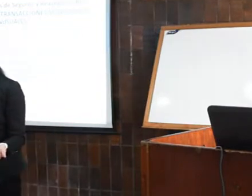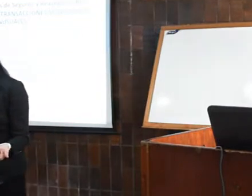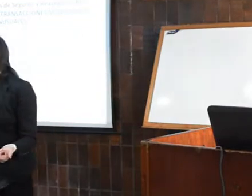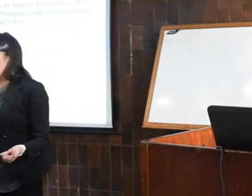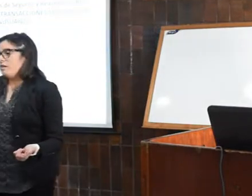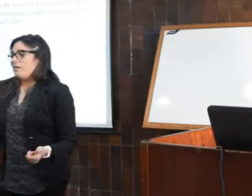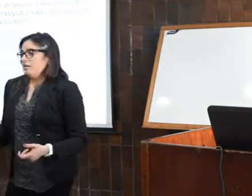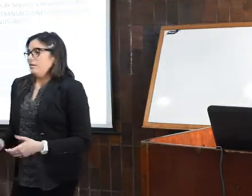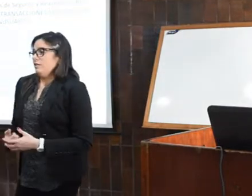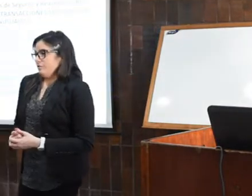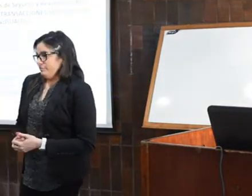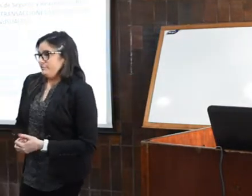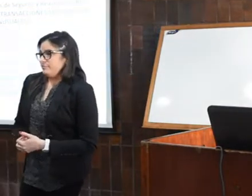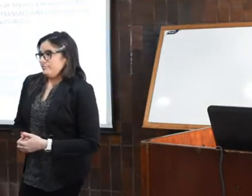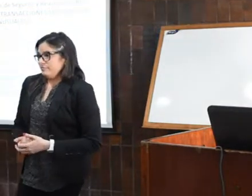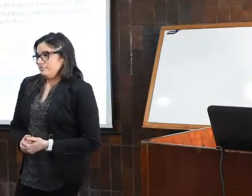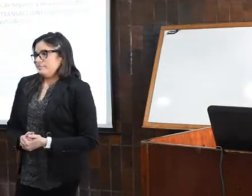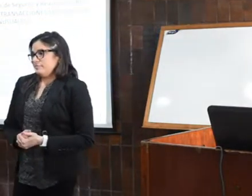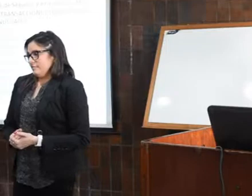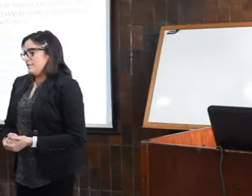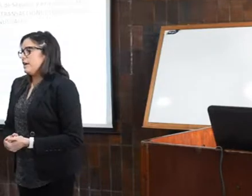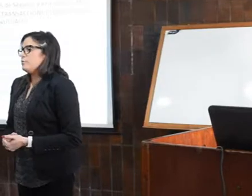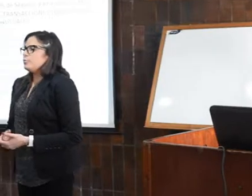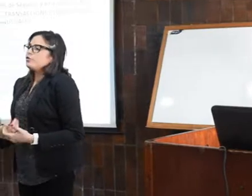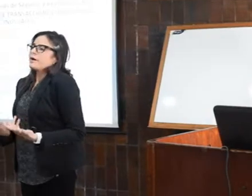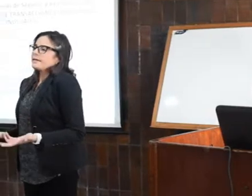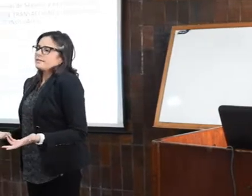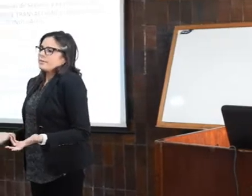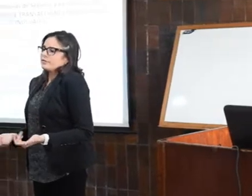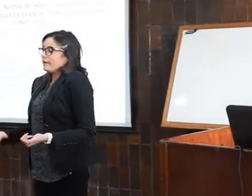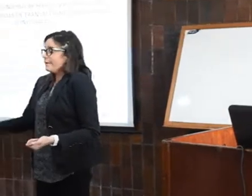no podemos olvidar la reglamentación de la